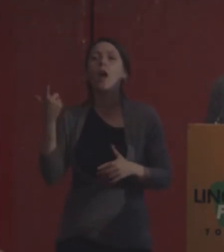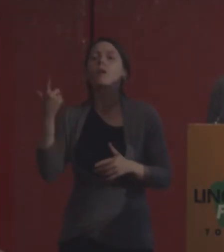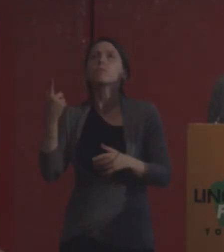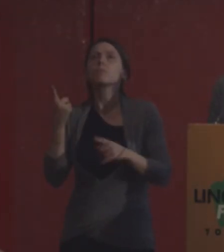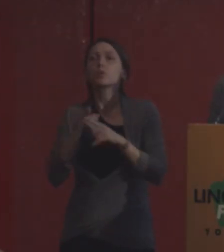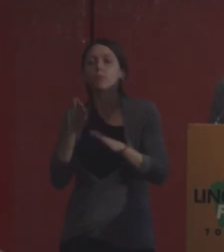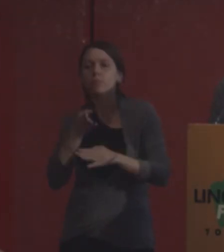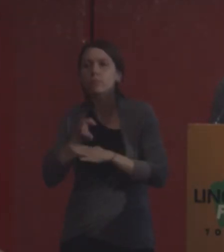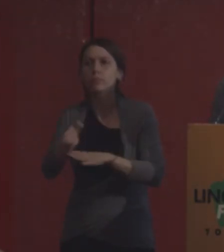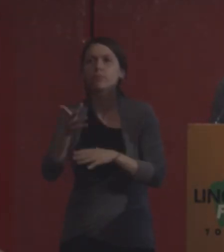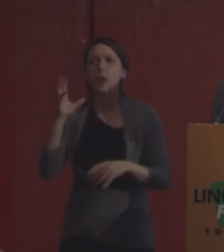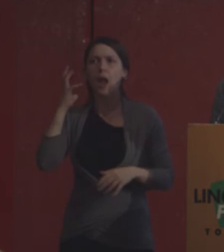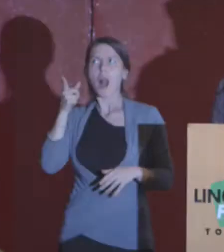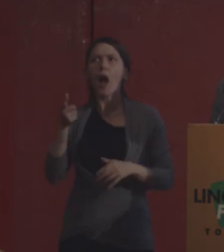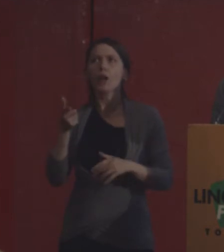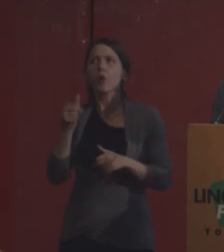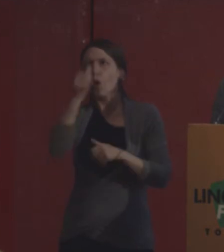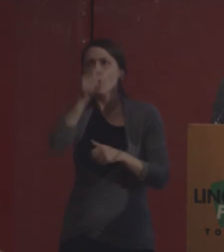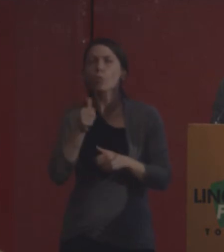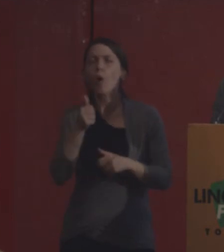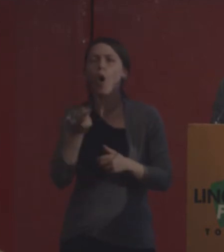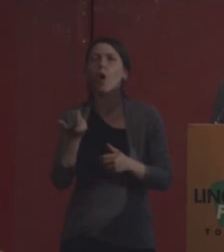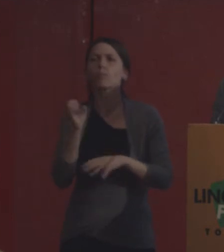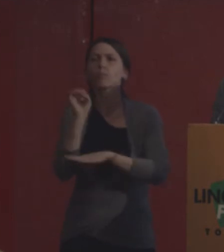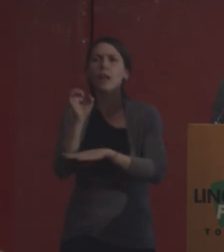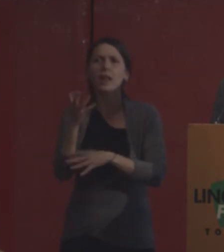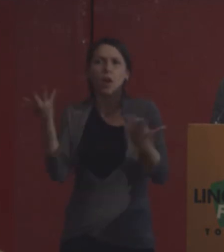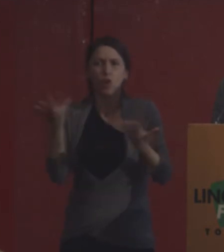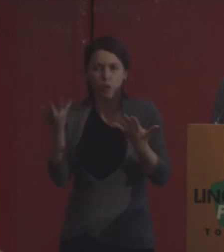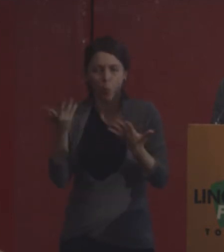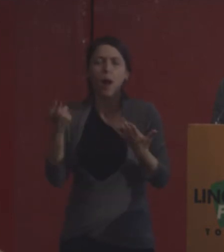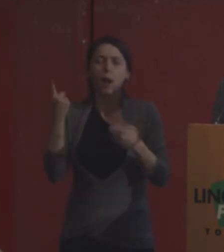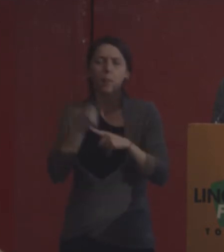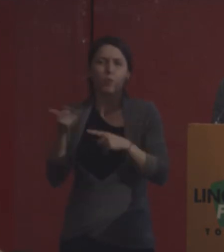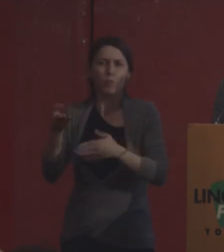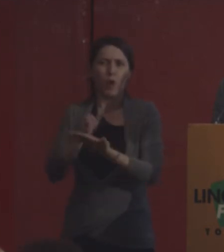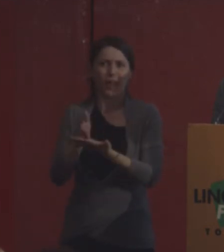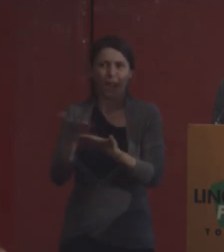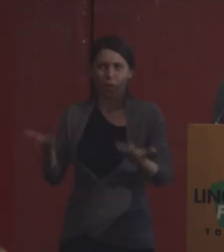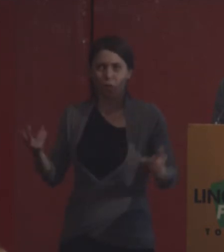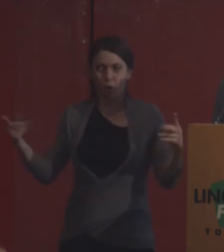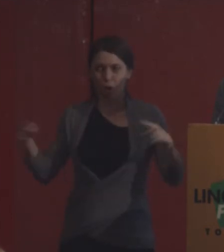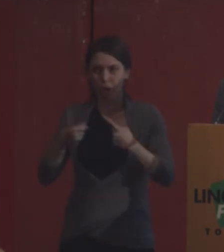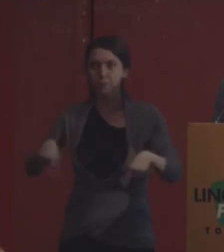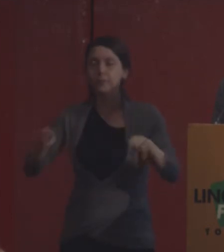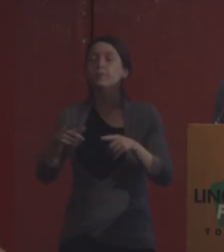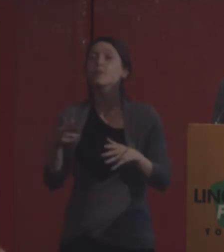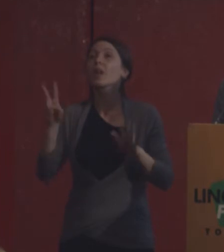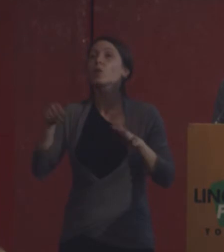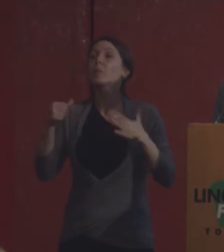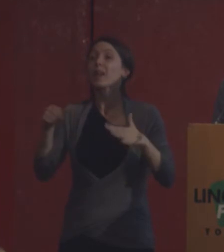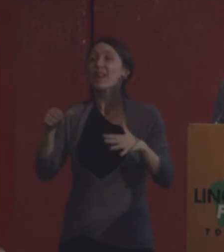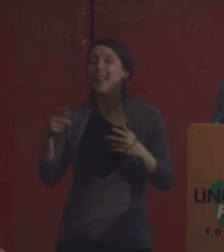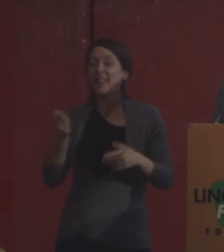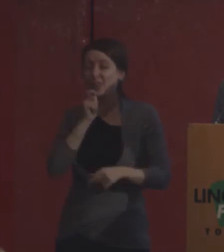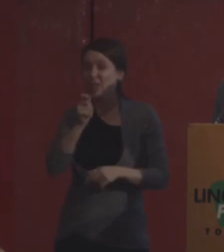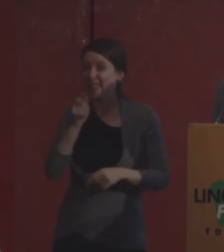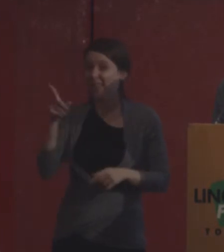la radio, che modererà questo incontro. Ora, in un'intervista piuttosto recente del 2016, Tullio De Mauro a un certo punto